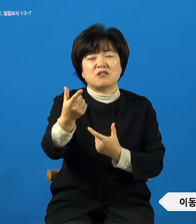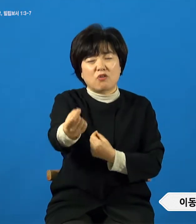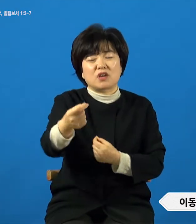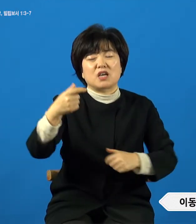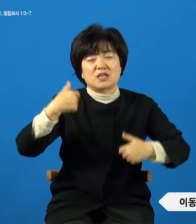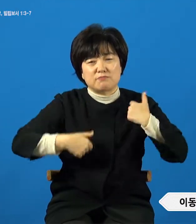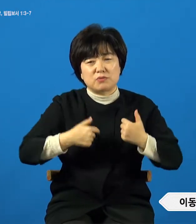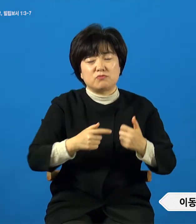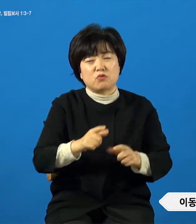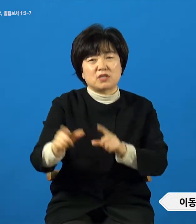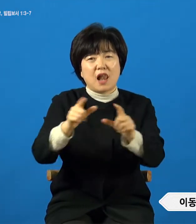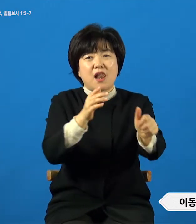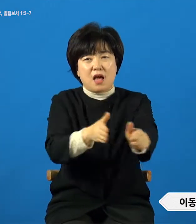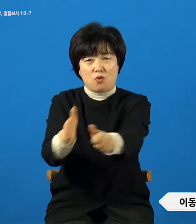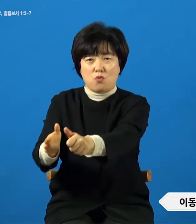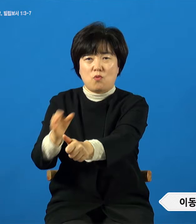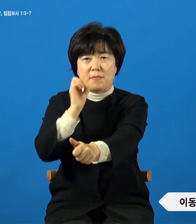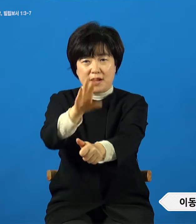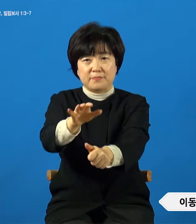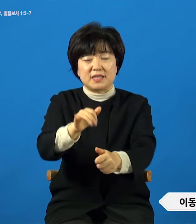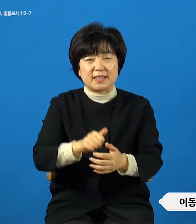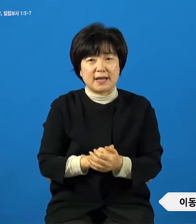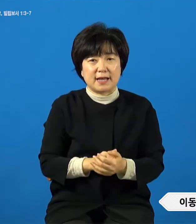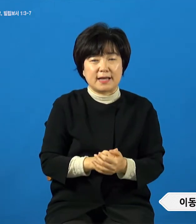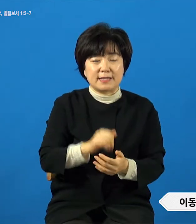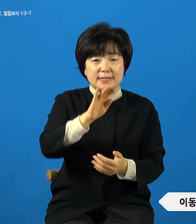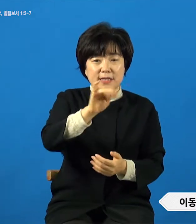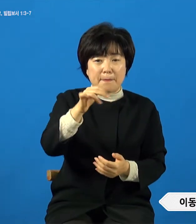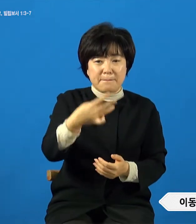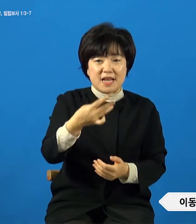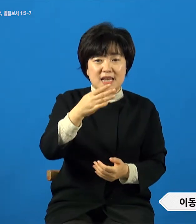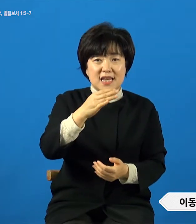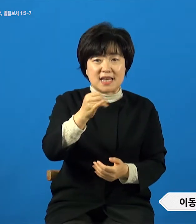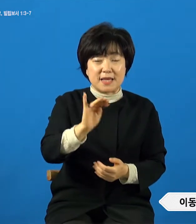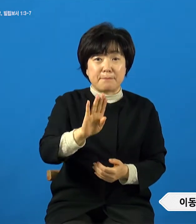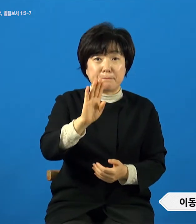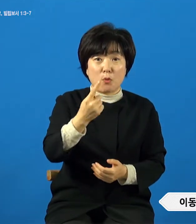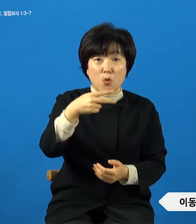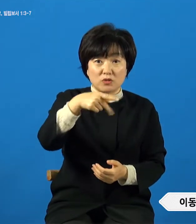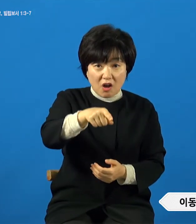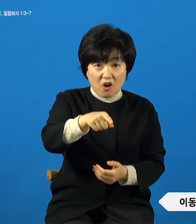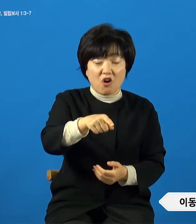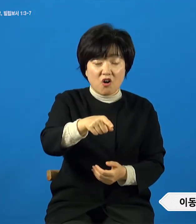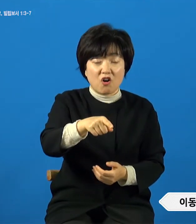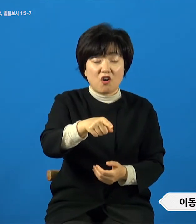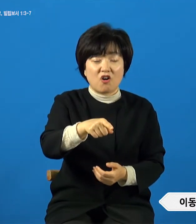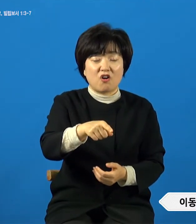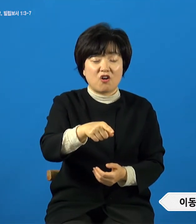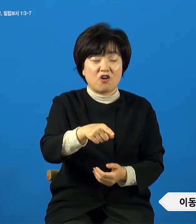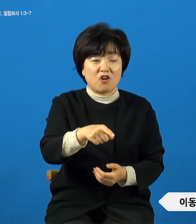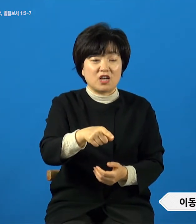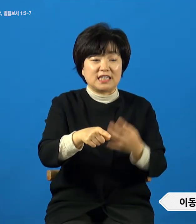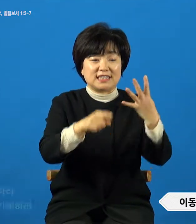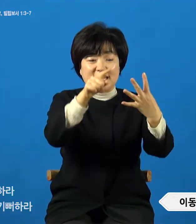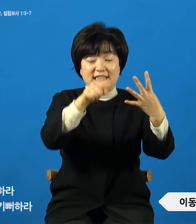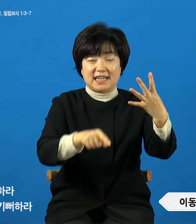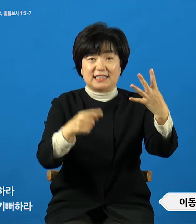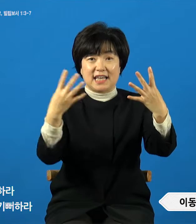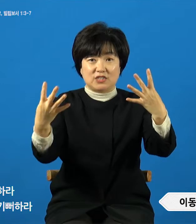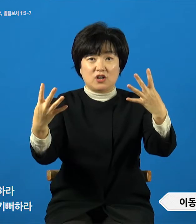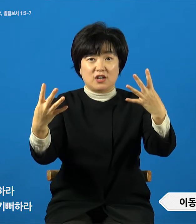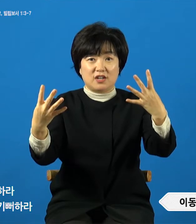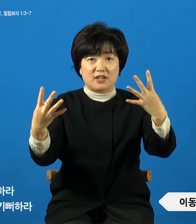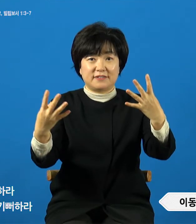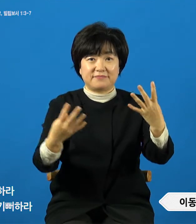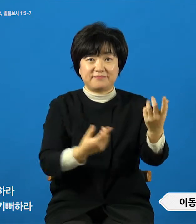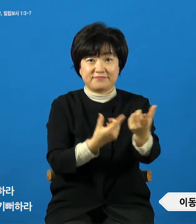네, 빌립보서의 가장 중요한 메시지 가운데 하나, 우리가 자주 인용하는 말씀입니다. 빌립보서 4장 4절